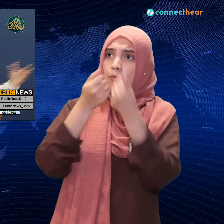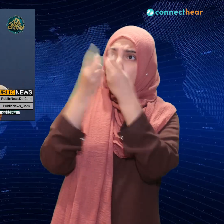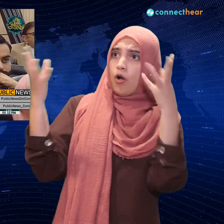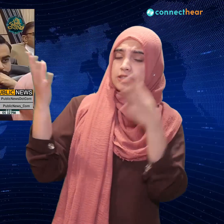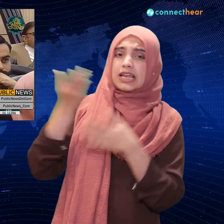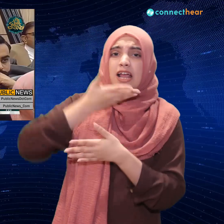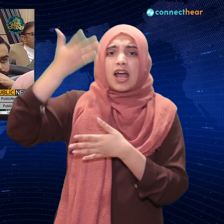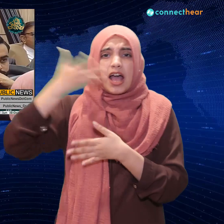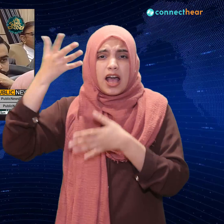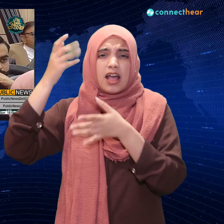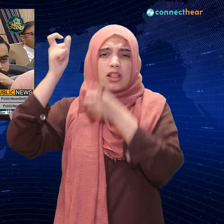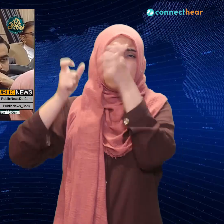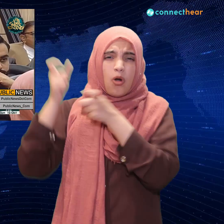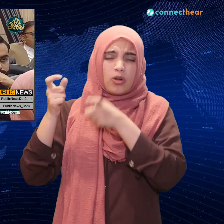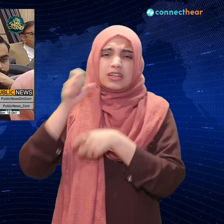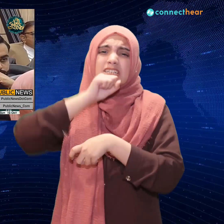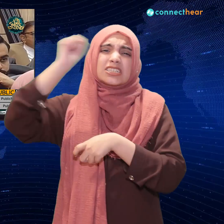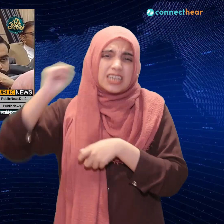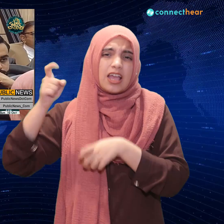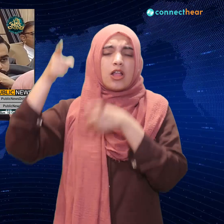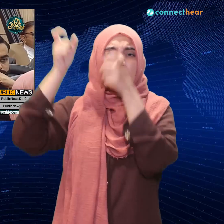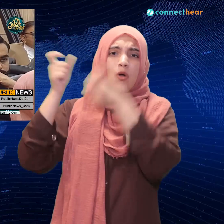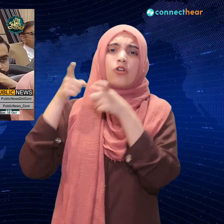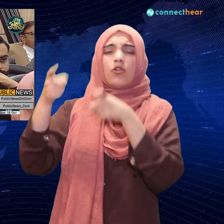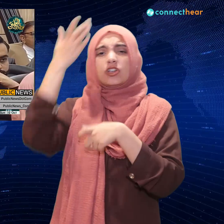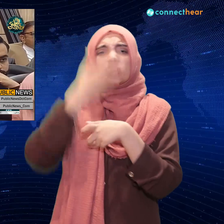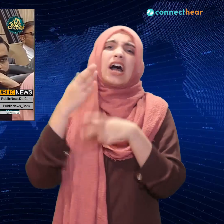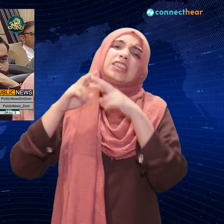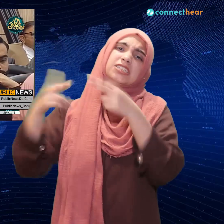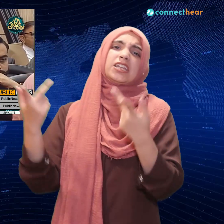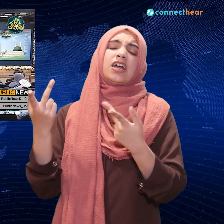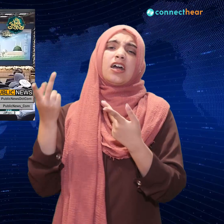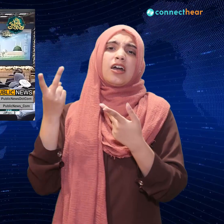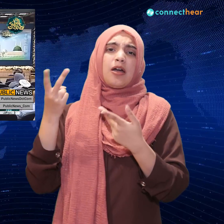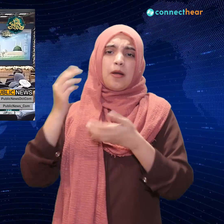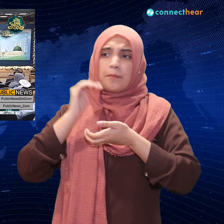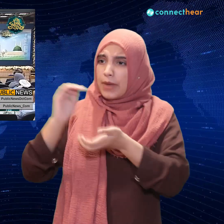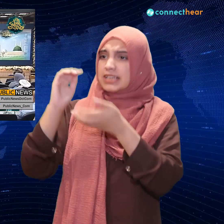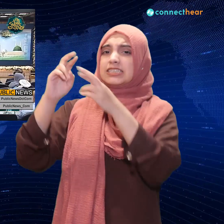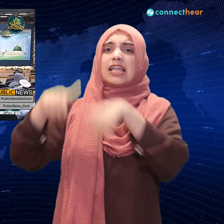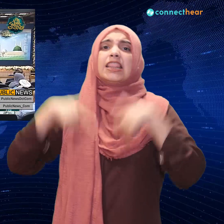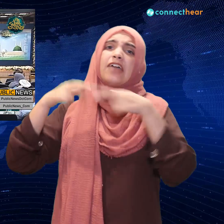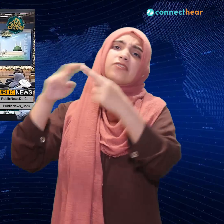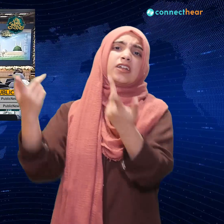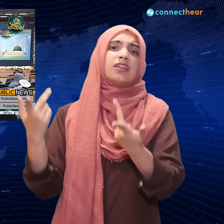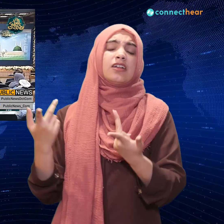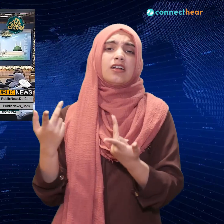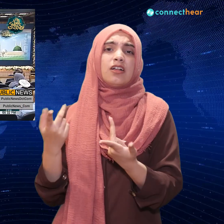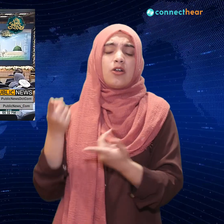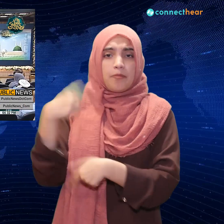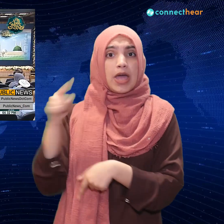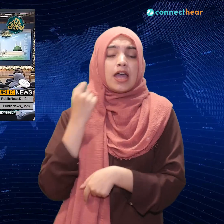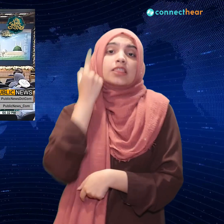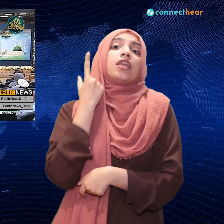زندگیاں جب قریب سے دیکھی گئی، شادیاں تباہ، بچے رول گئے، ڈرگ ایڈکشن، تو مجھے یہ سمجھ آنی شروع